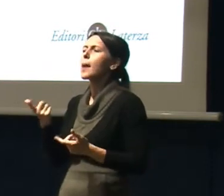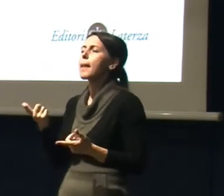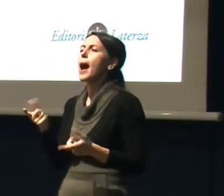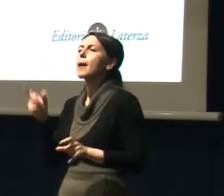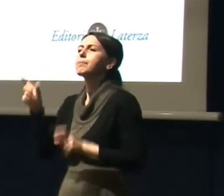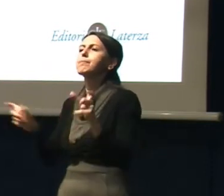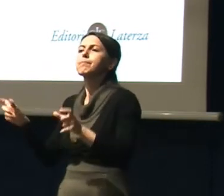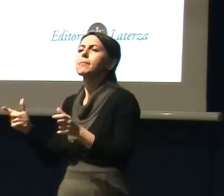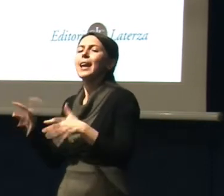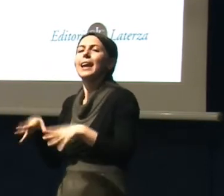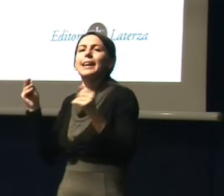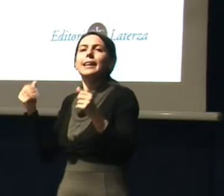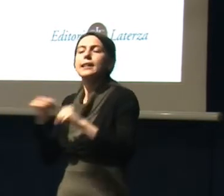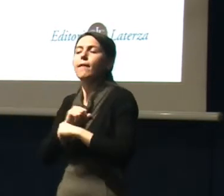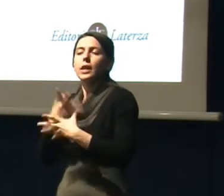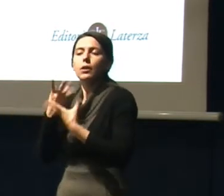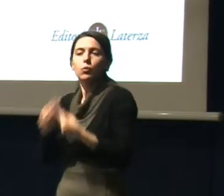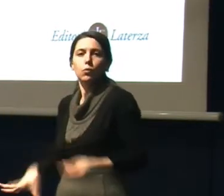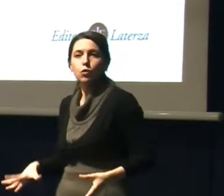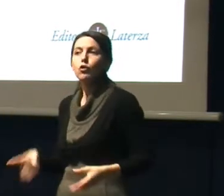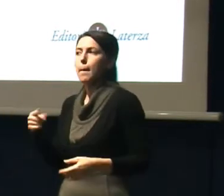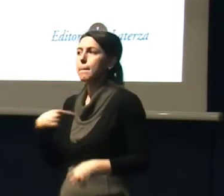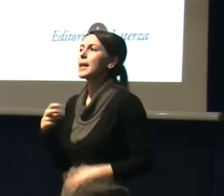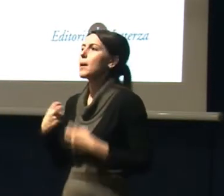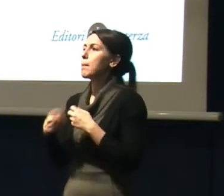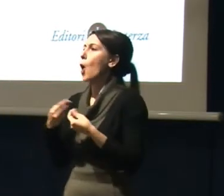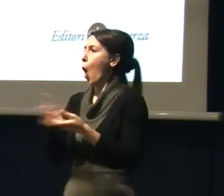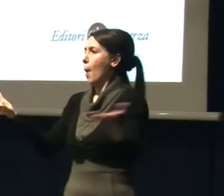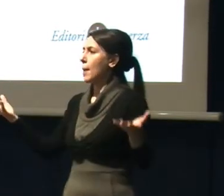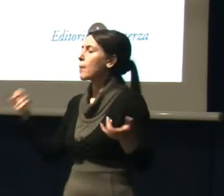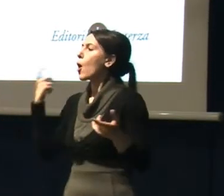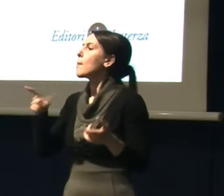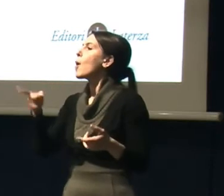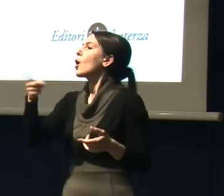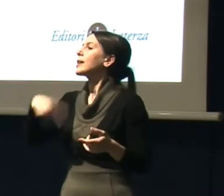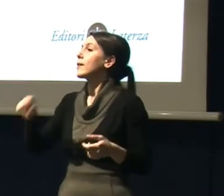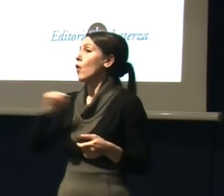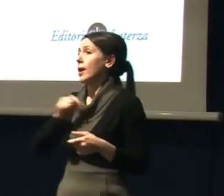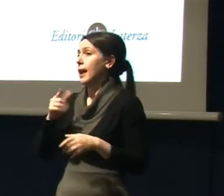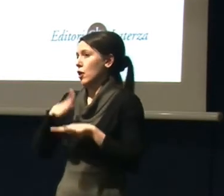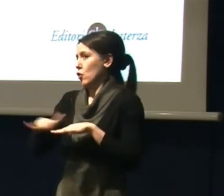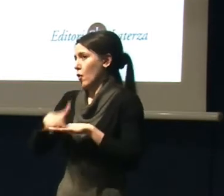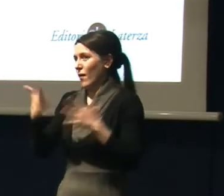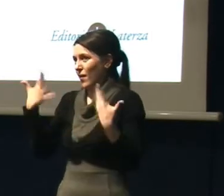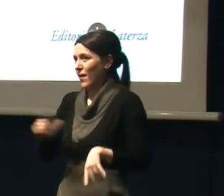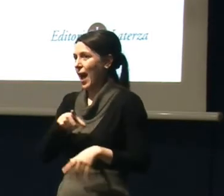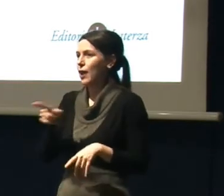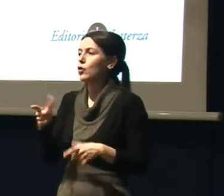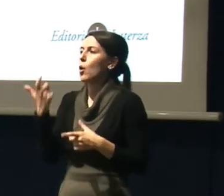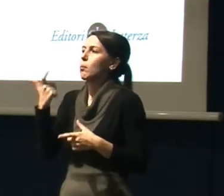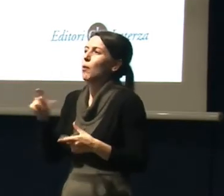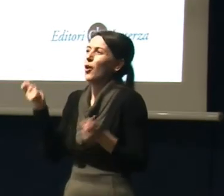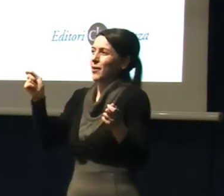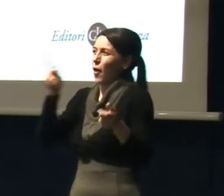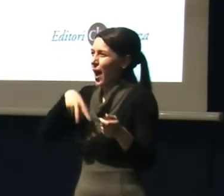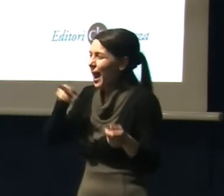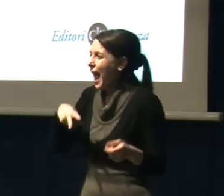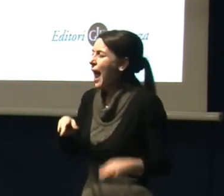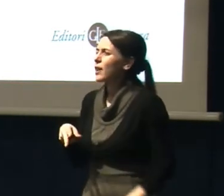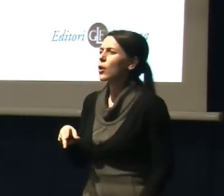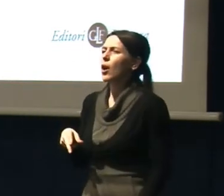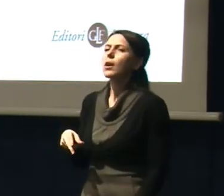di fiducia con cui noi dobbiamo fare i conti quindi è un problema con cui vi lascio perché penso che ognuno di voi abbia avuto esperienze nei giornali in cui avete letto insomma